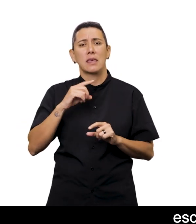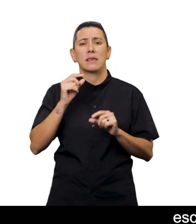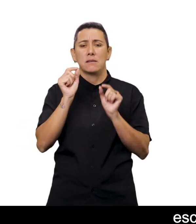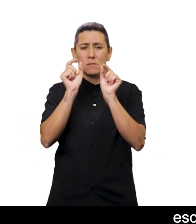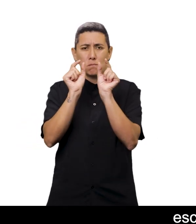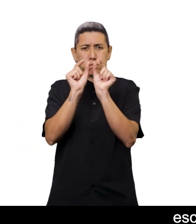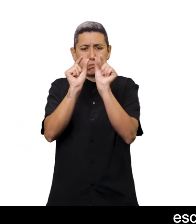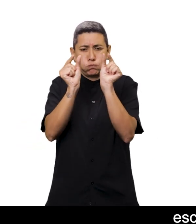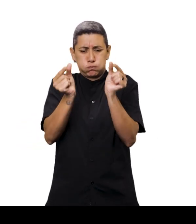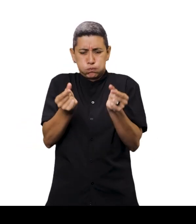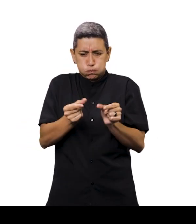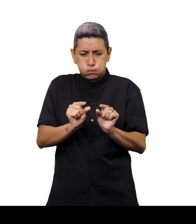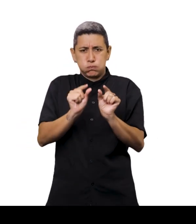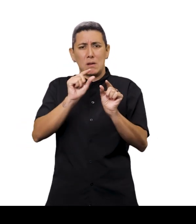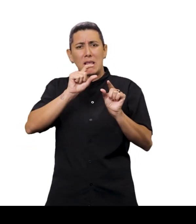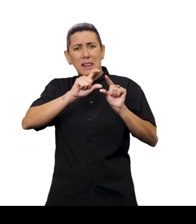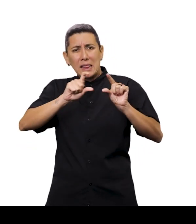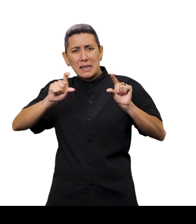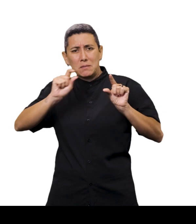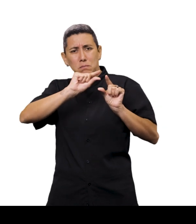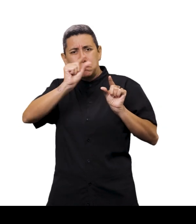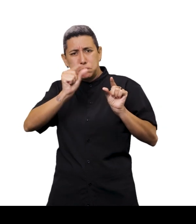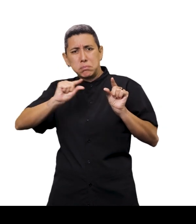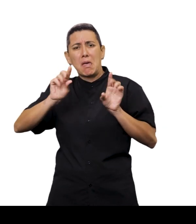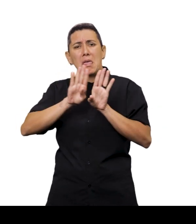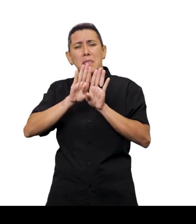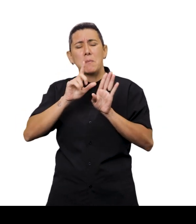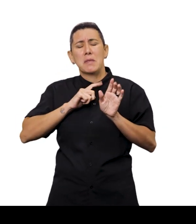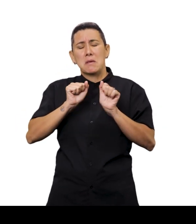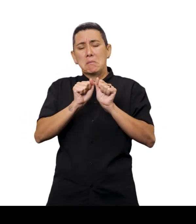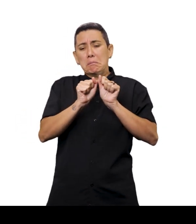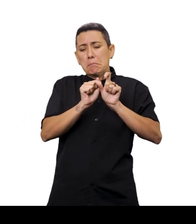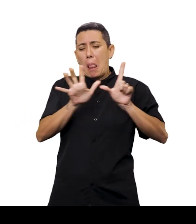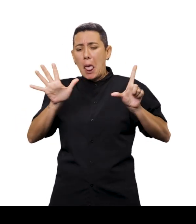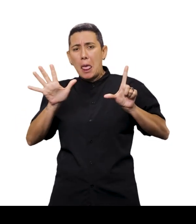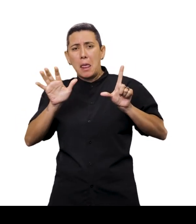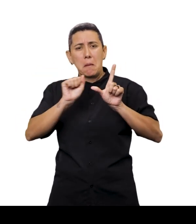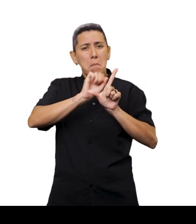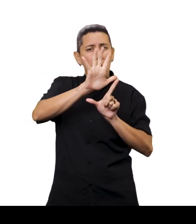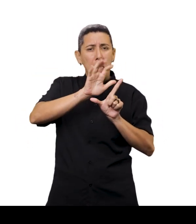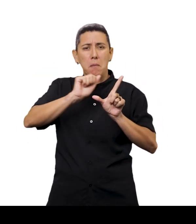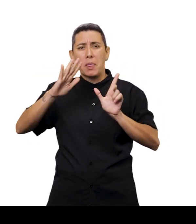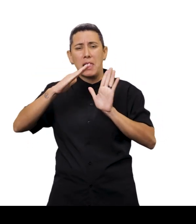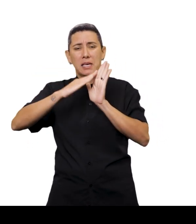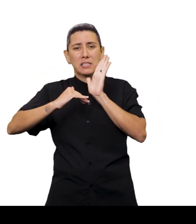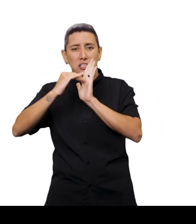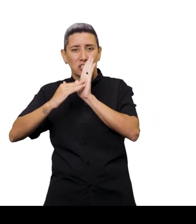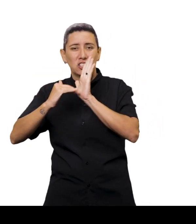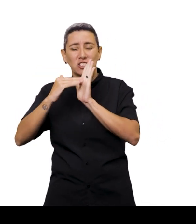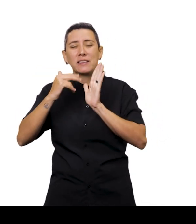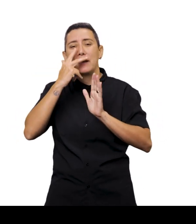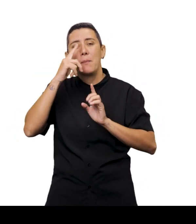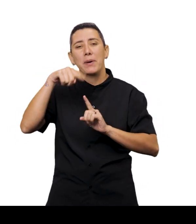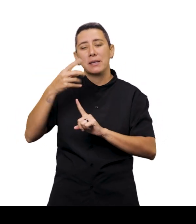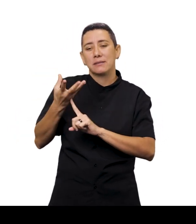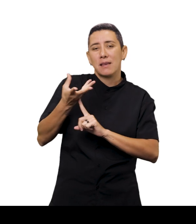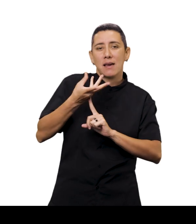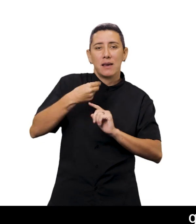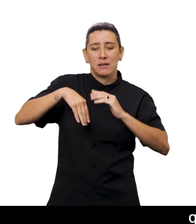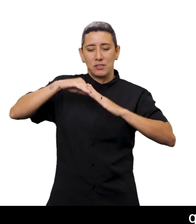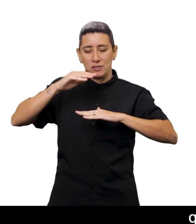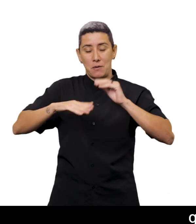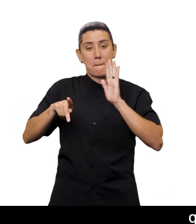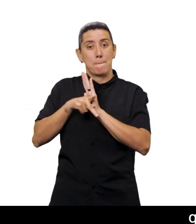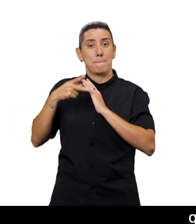e centralizadas. As letras têm traços grossos e angulosos, com pequenas manchas de tinta